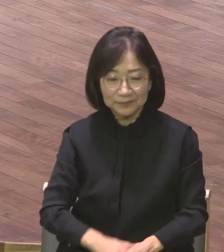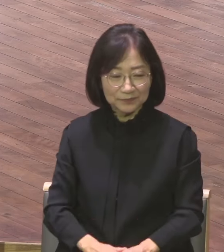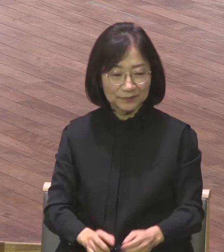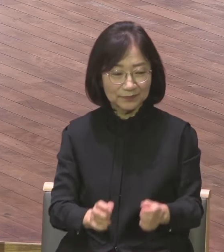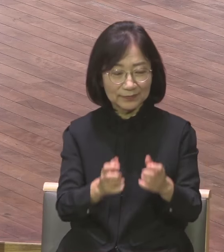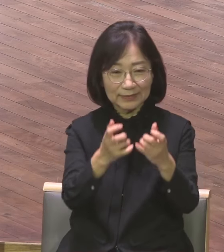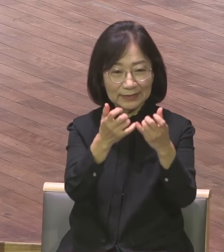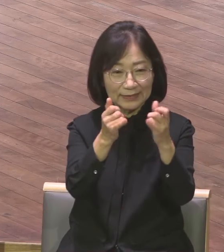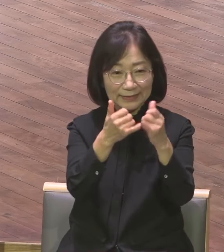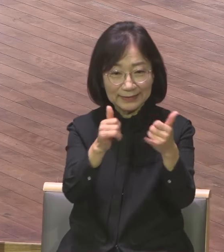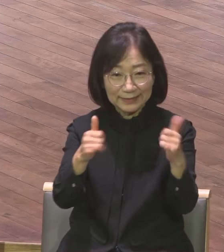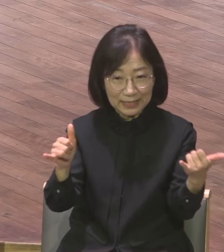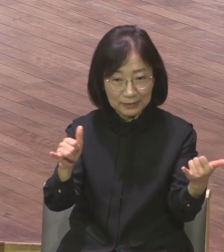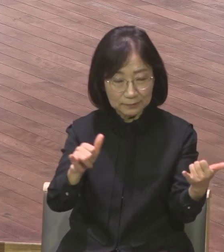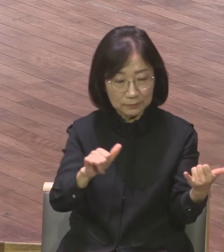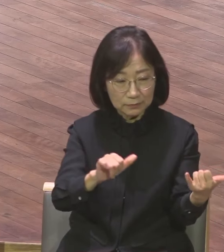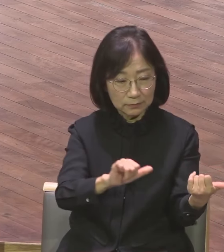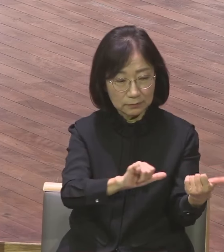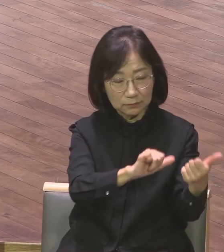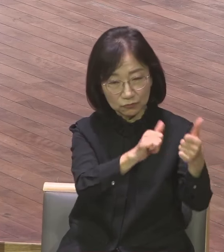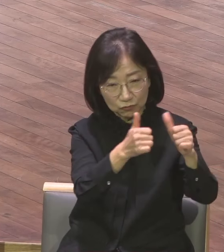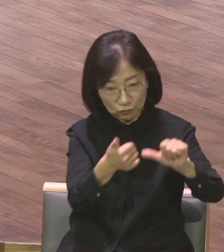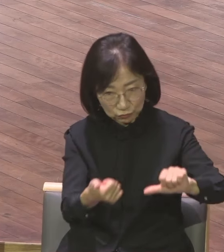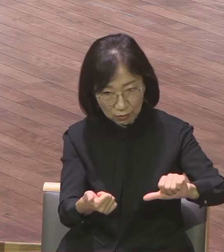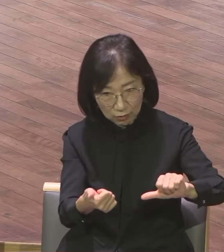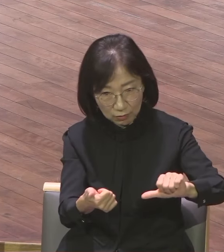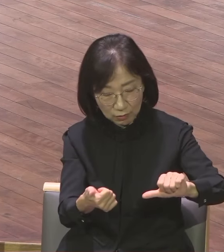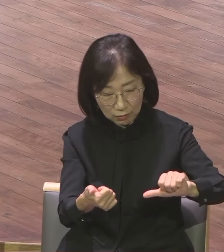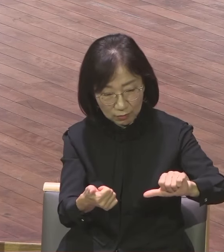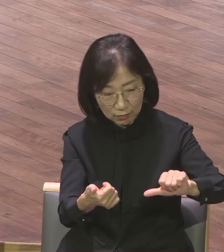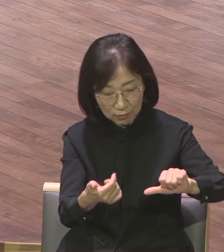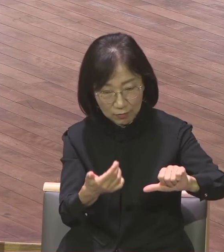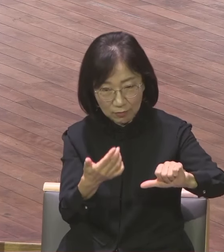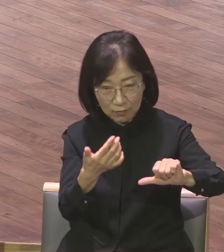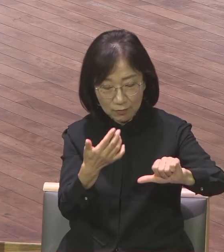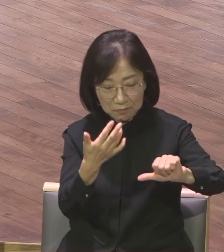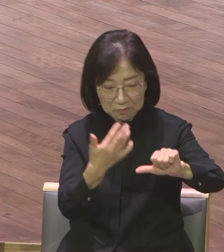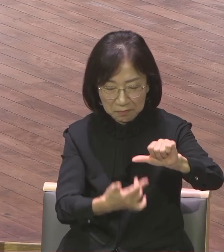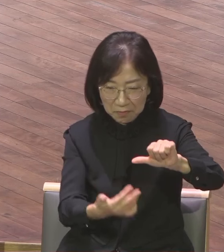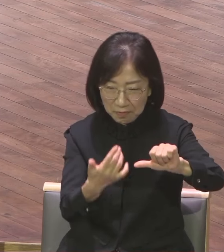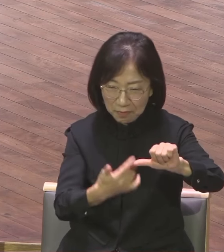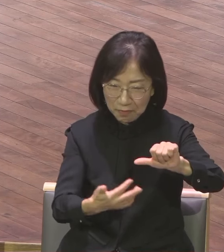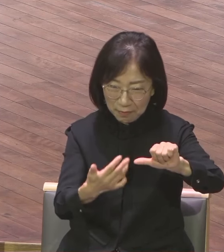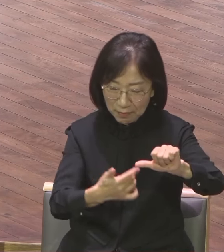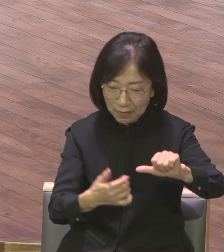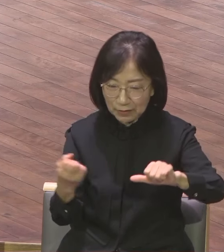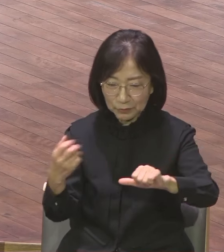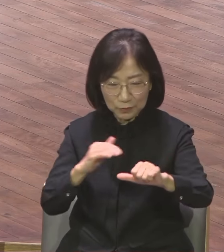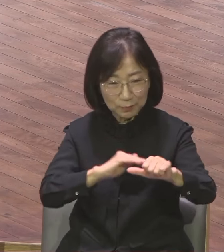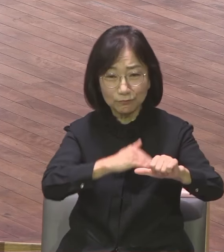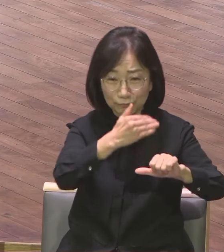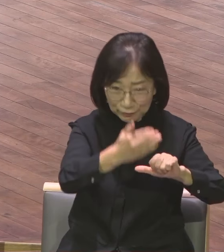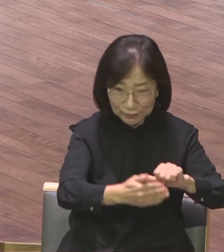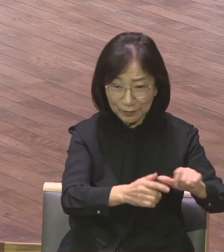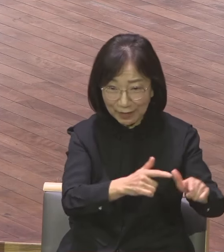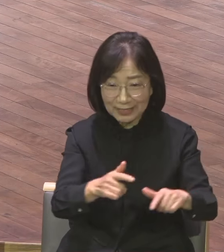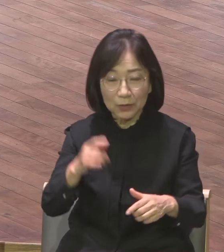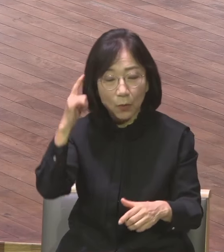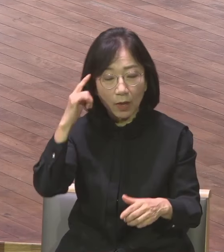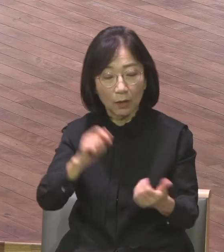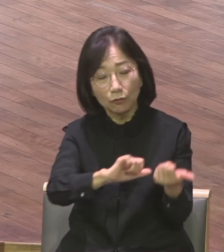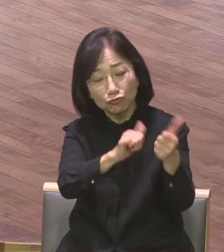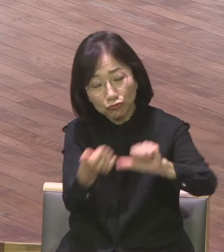죽으면 태워버리고 묻어버리고 엎어버려버려요. 왜? 영이 떠났기 때문에. 영이 떠나버리면 죽었다 그래요.